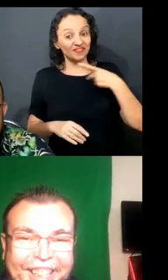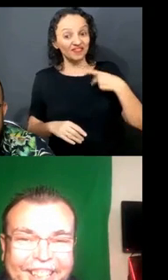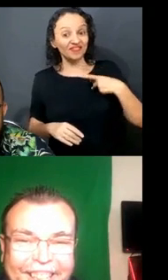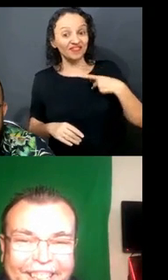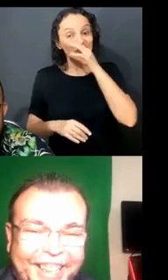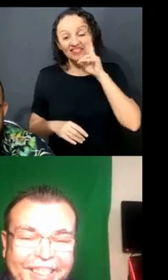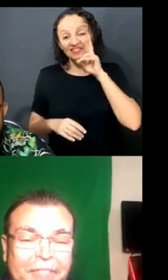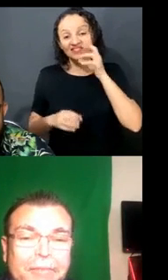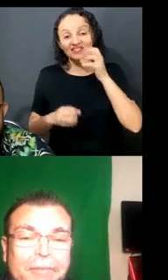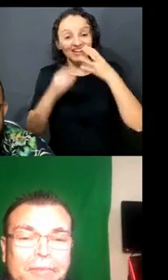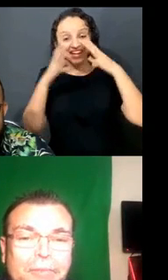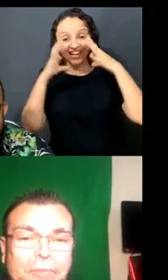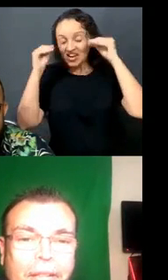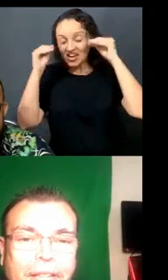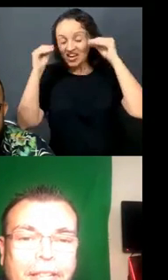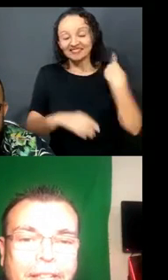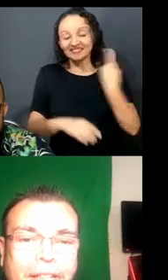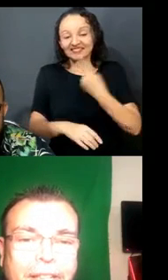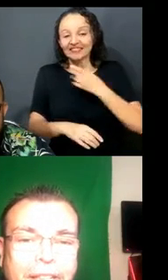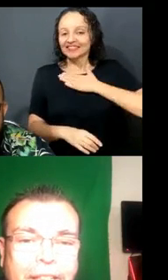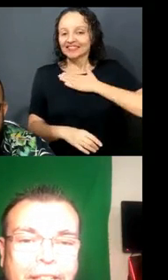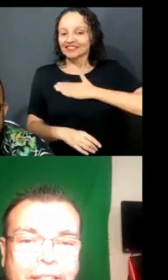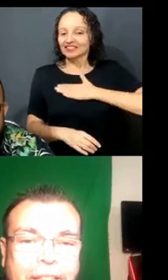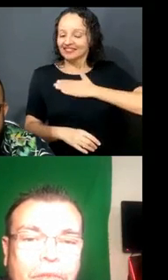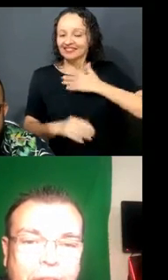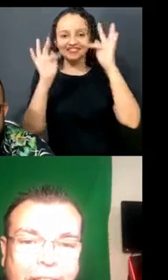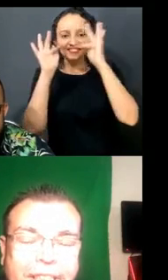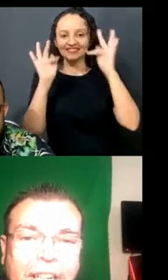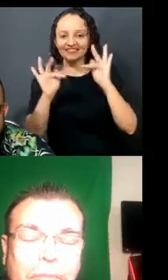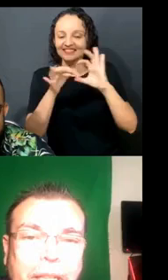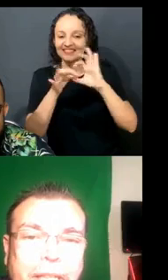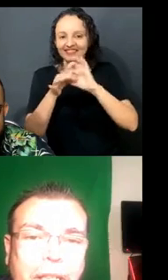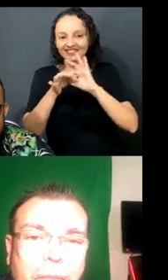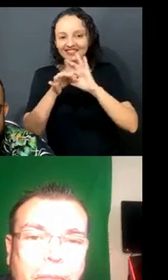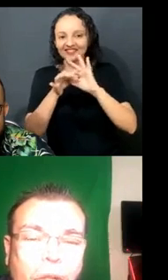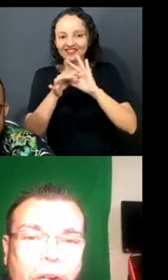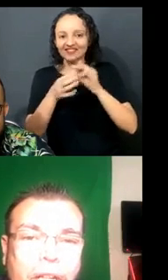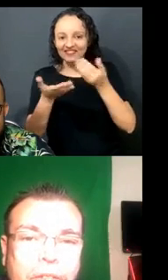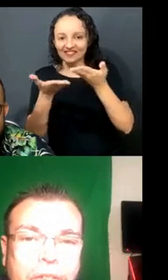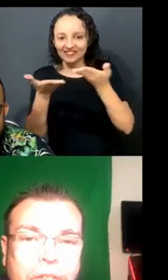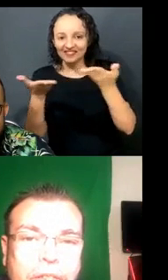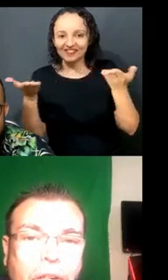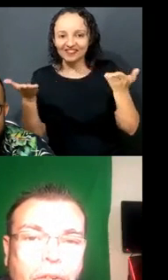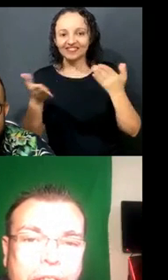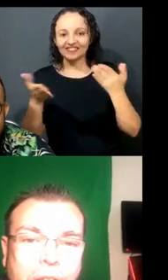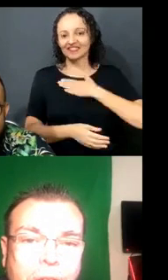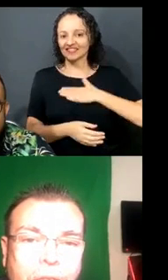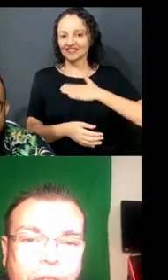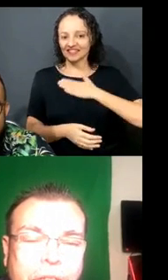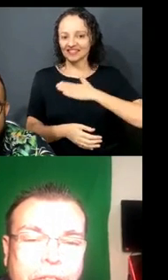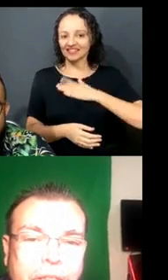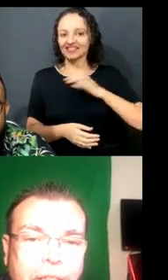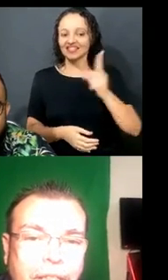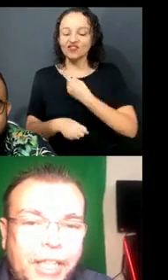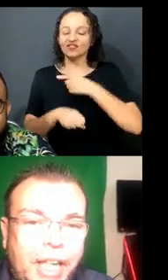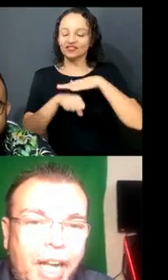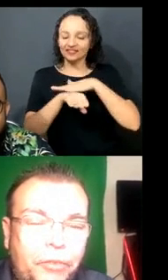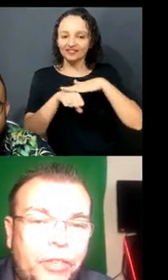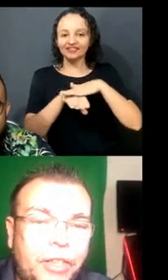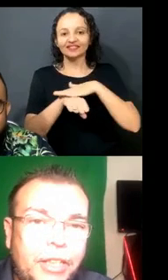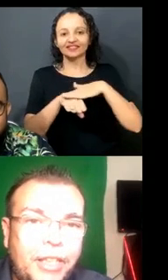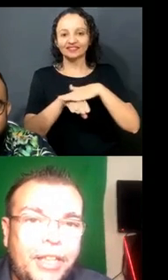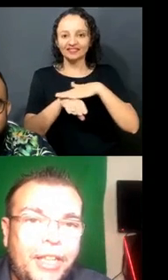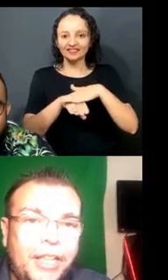é um prazer muito grande estar falando contigo. Tá certo. Prazer também nosso de estar conversando com você nessa